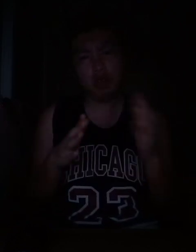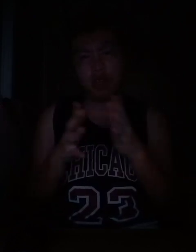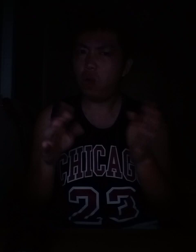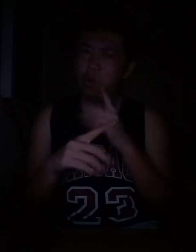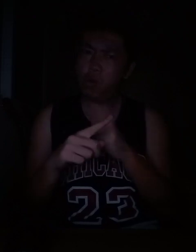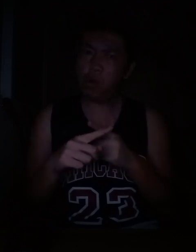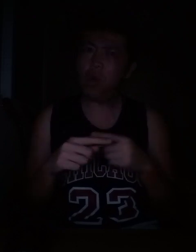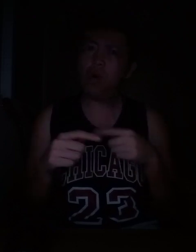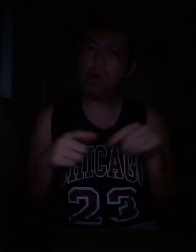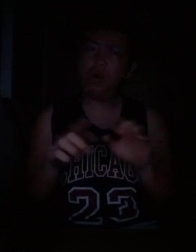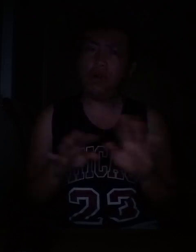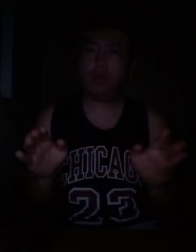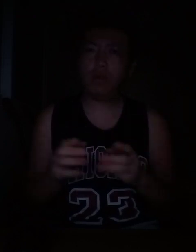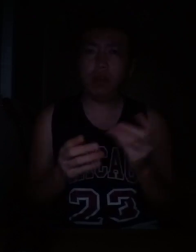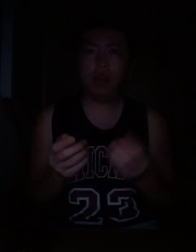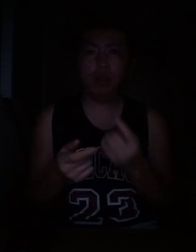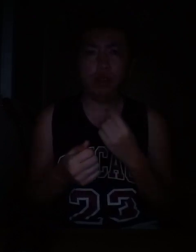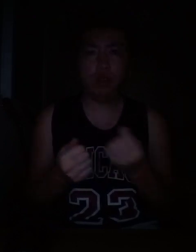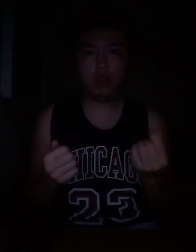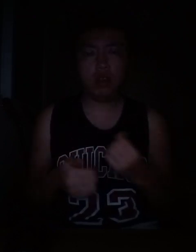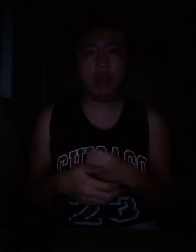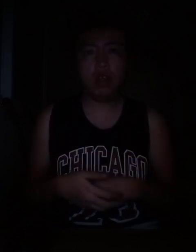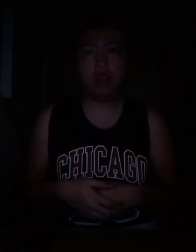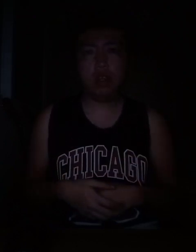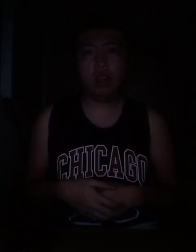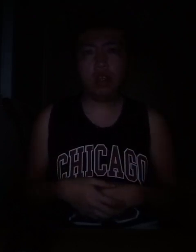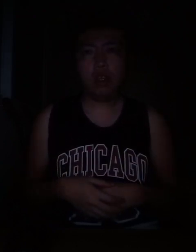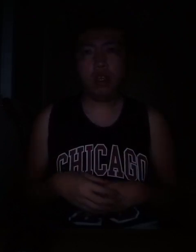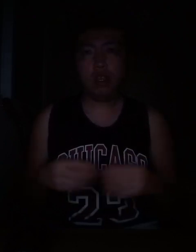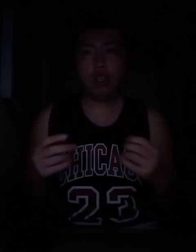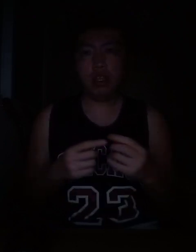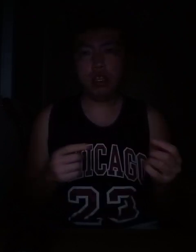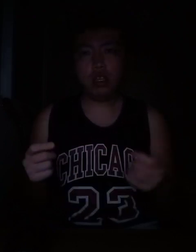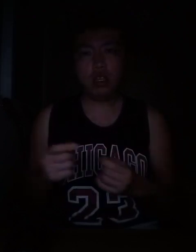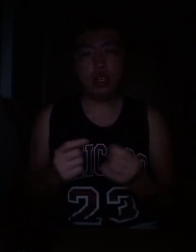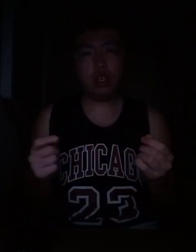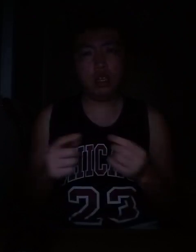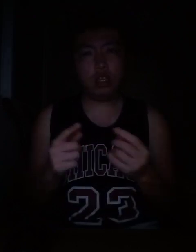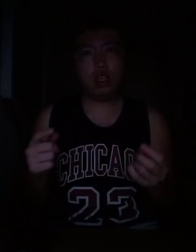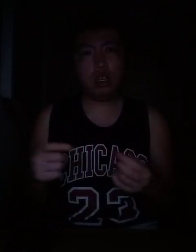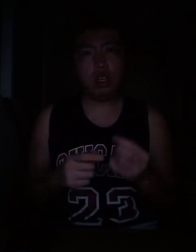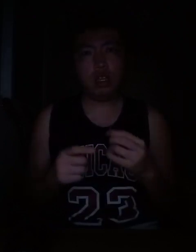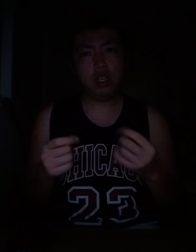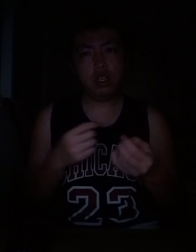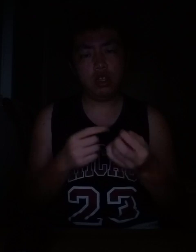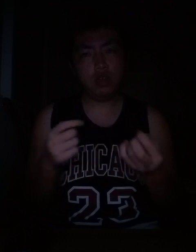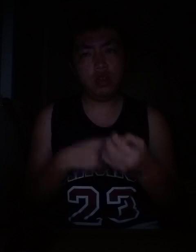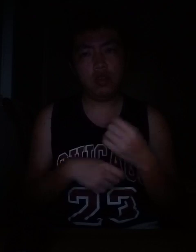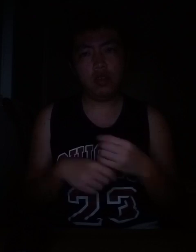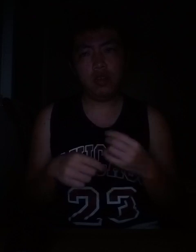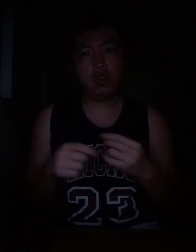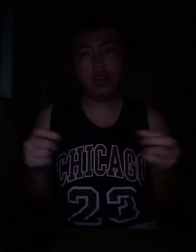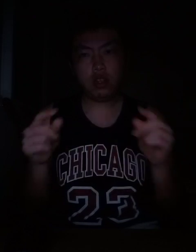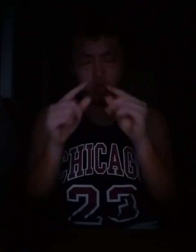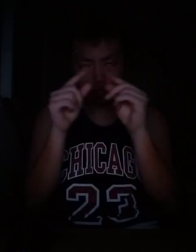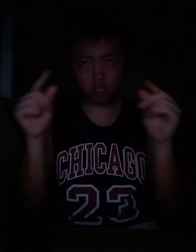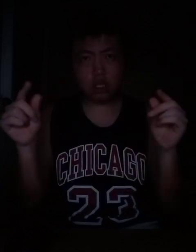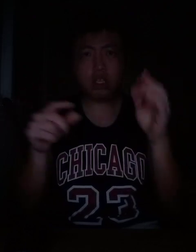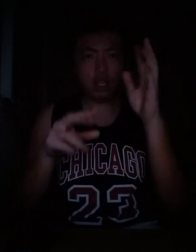않도록 시설물 관리에 주의를 당부했습니다. 특히 양식장 비닐하우스를 단단히 고정하고 정전과 단수에